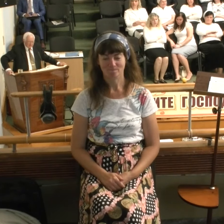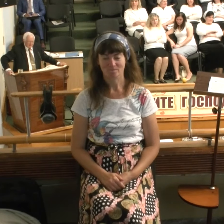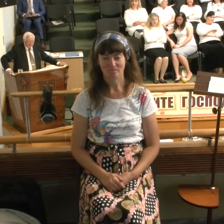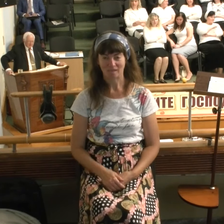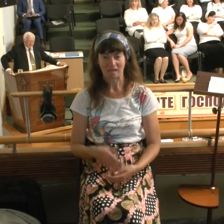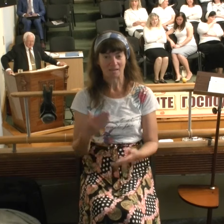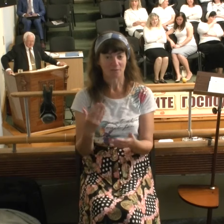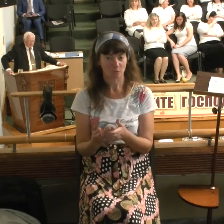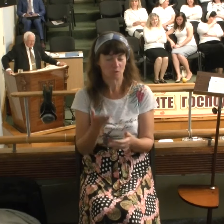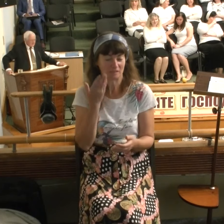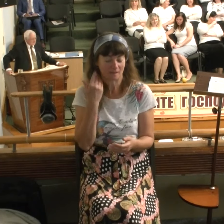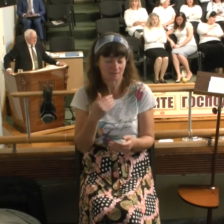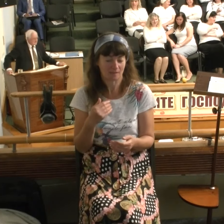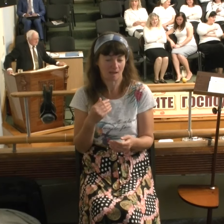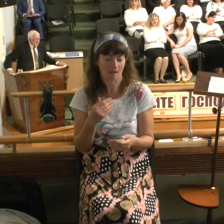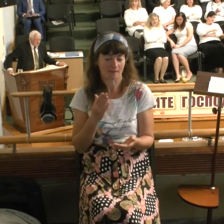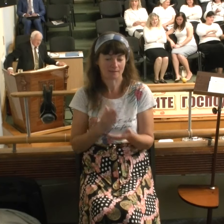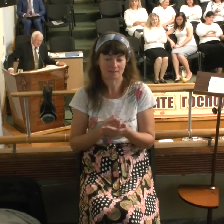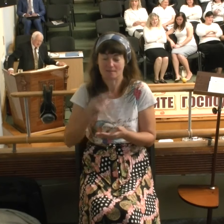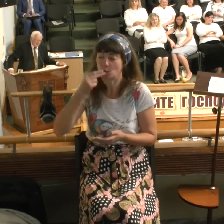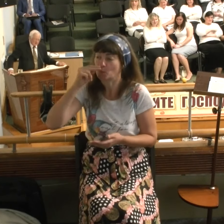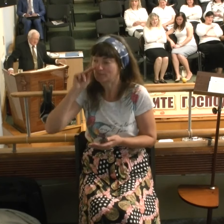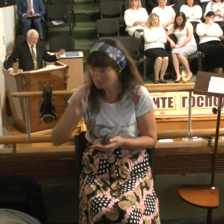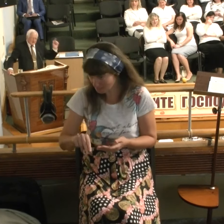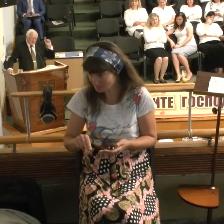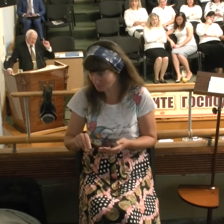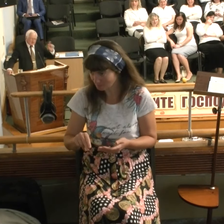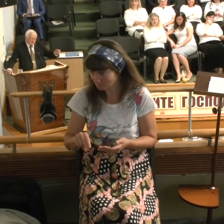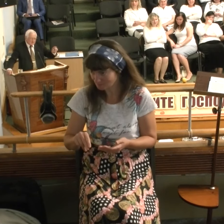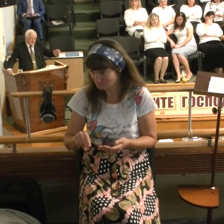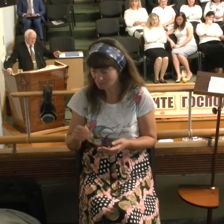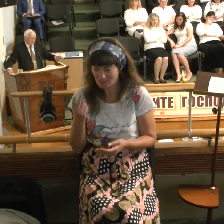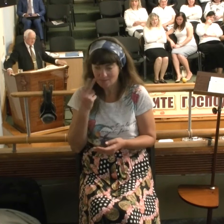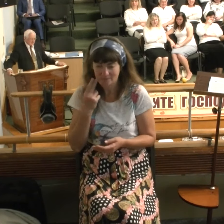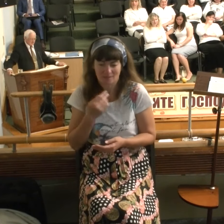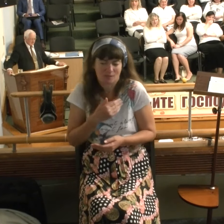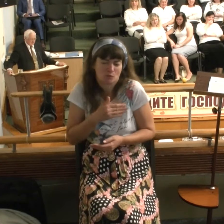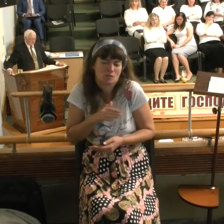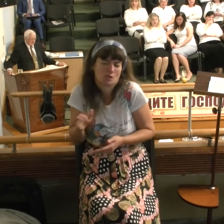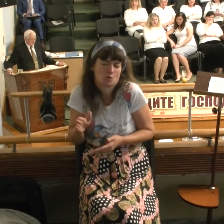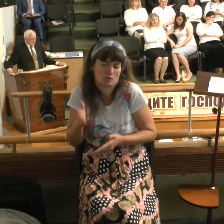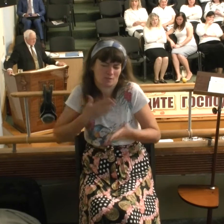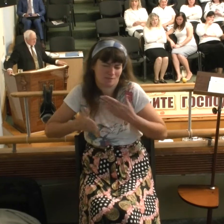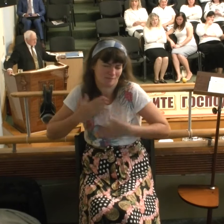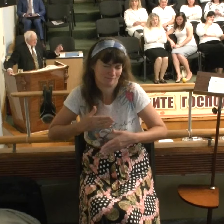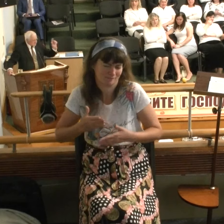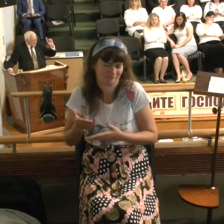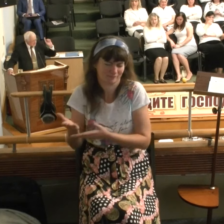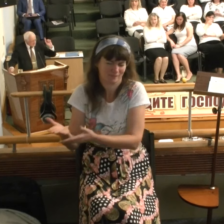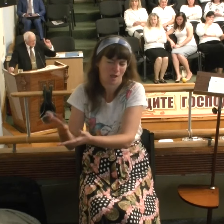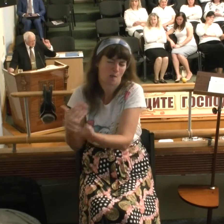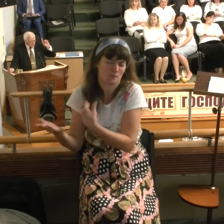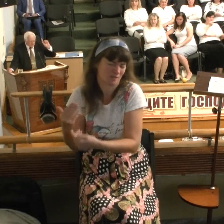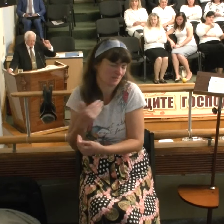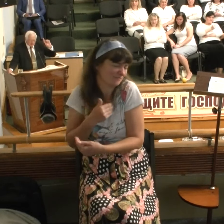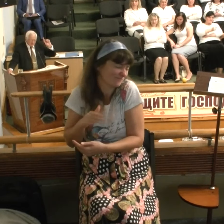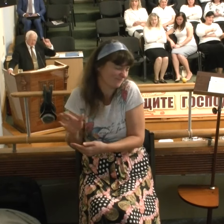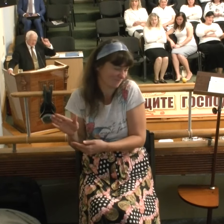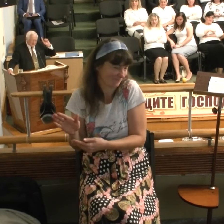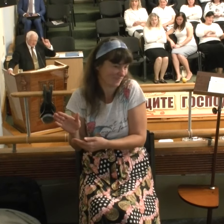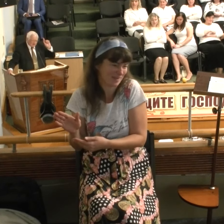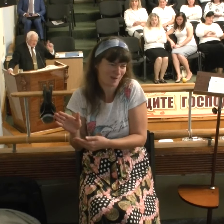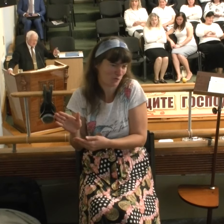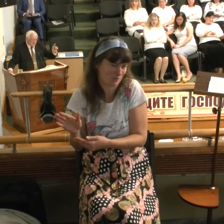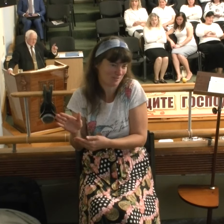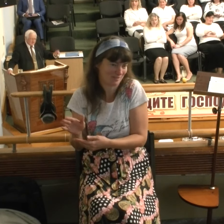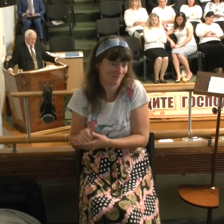Или, да? Что делают дети, когда их незаслуженно в чем-то обвиняют? Что делаем мы на работе, когда